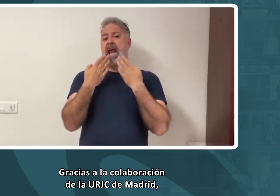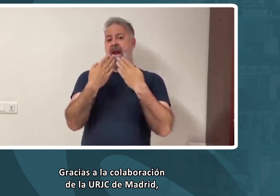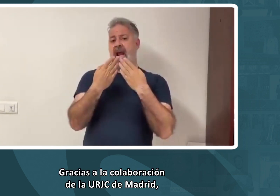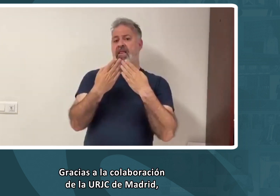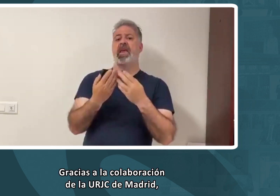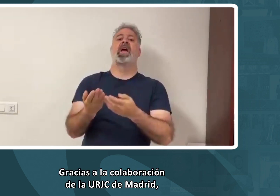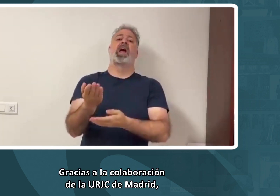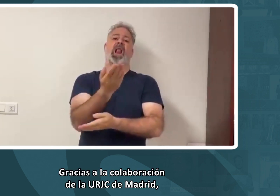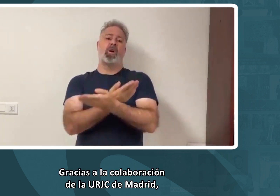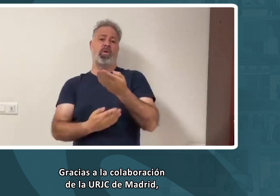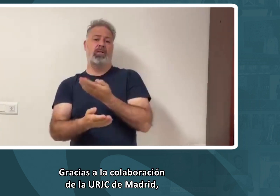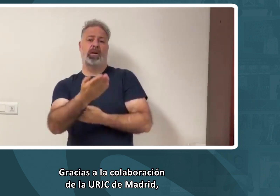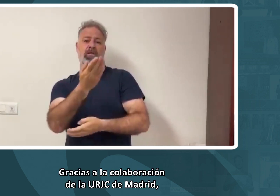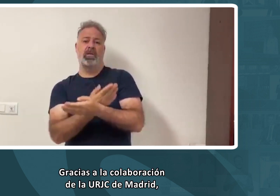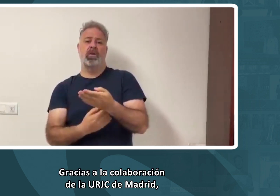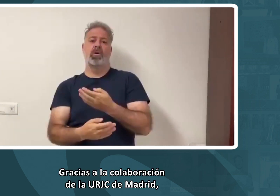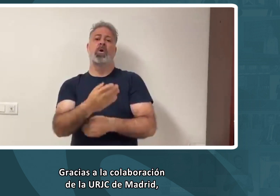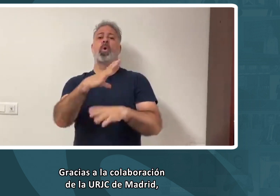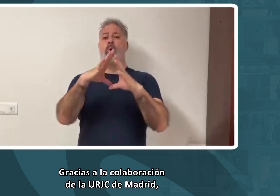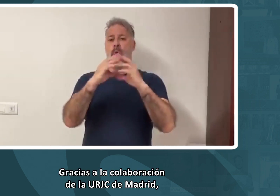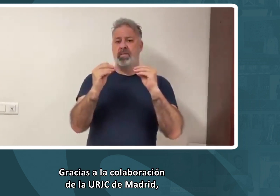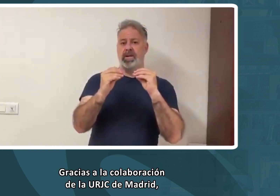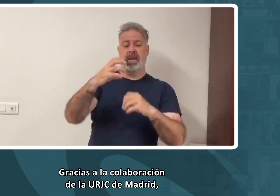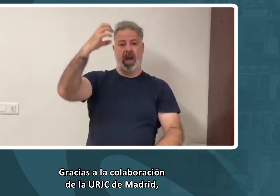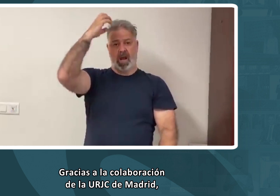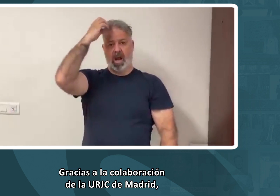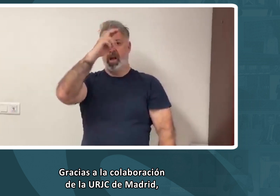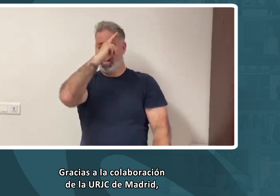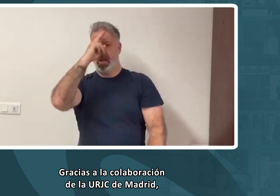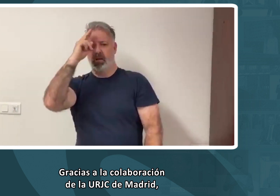de la Universidad Rey Juan Carlos de Madrid,